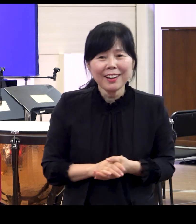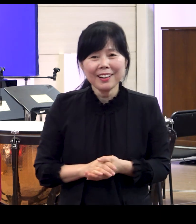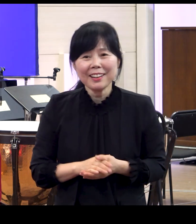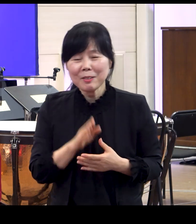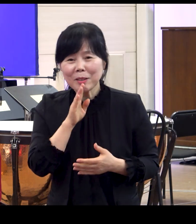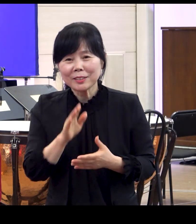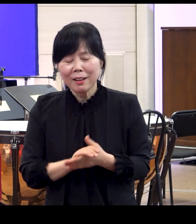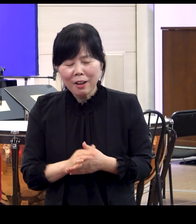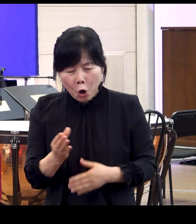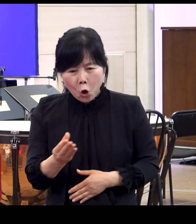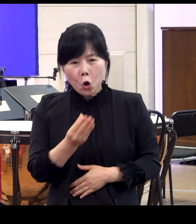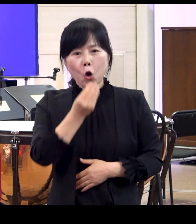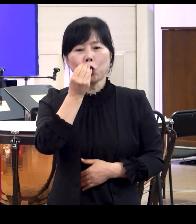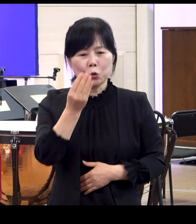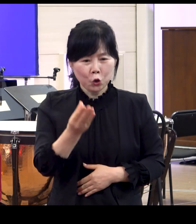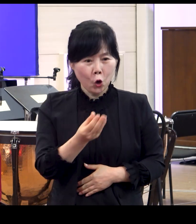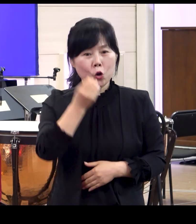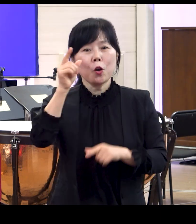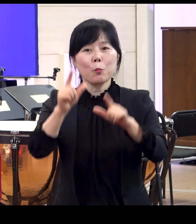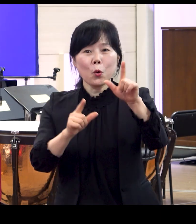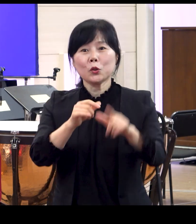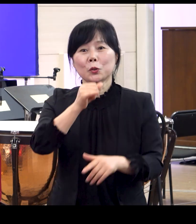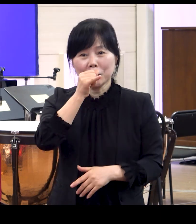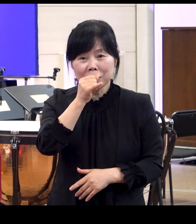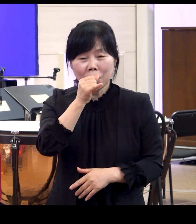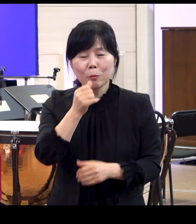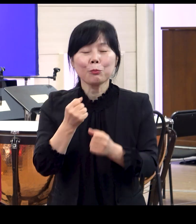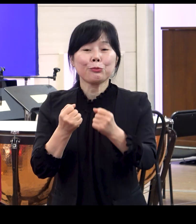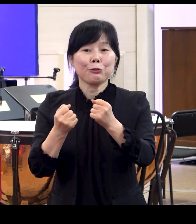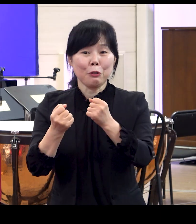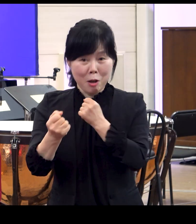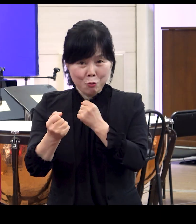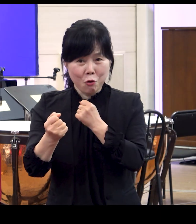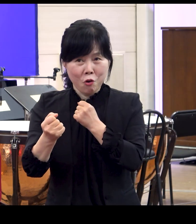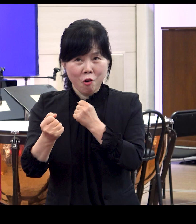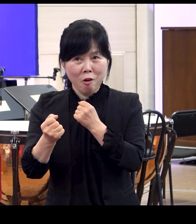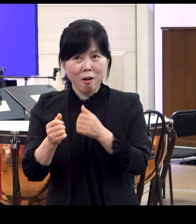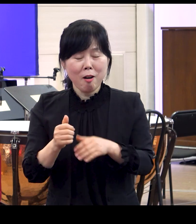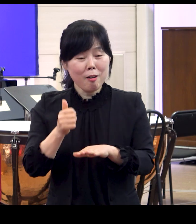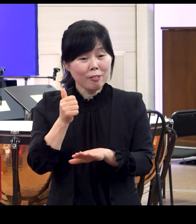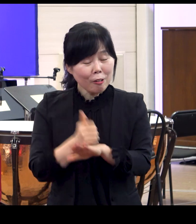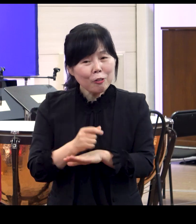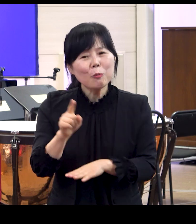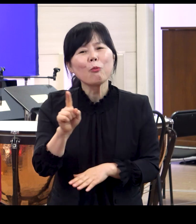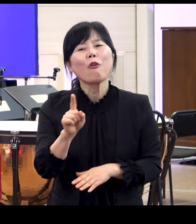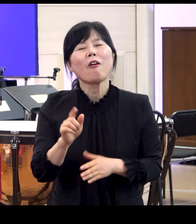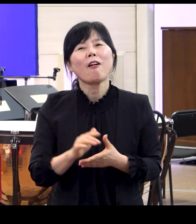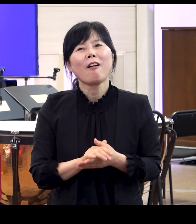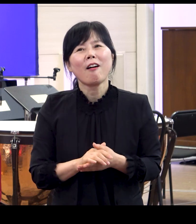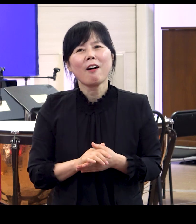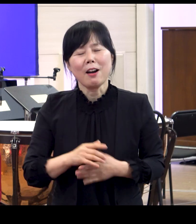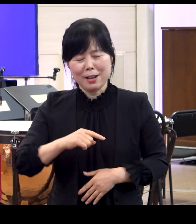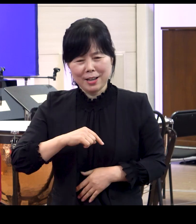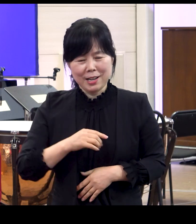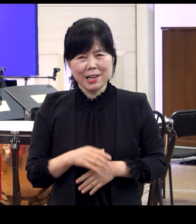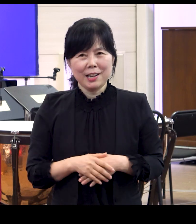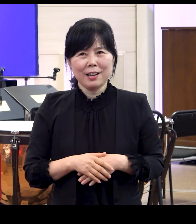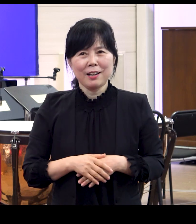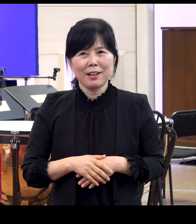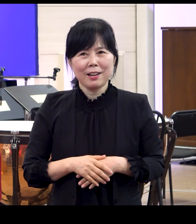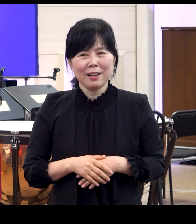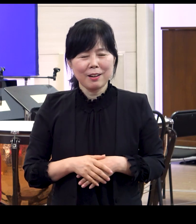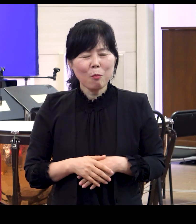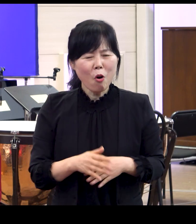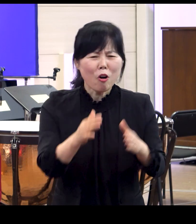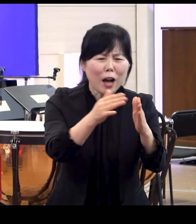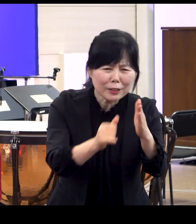예, 제 아무리 거룩한 척 엄청나게 그래도 말이죠. 결국은 뭐예요? 자기